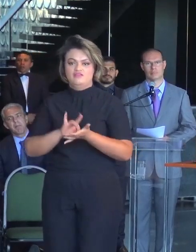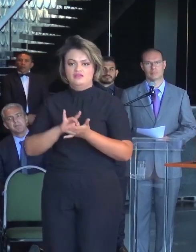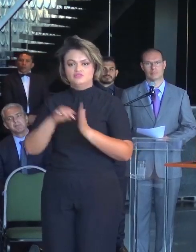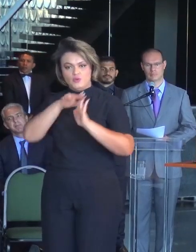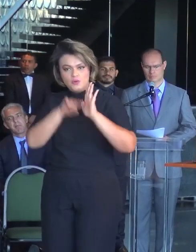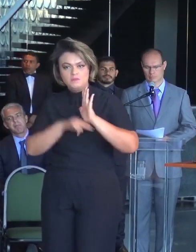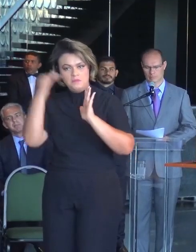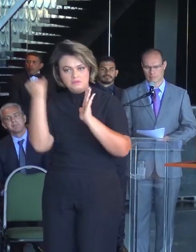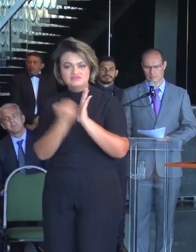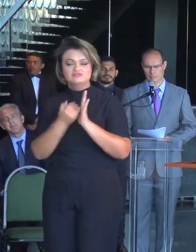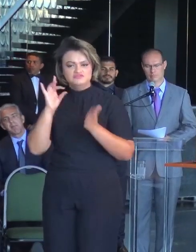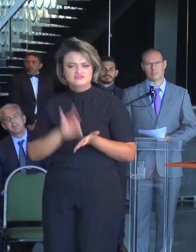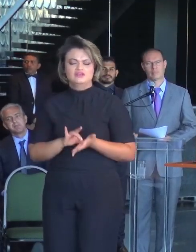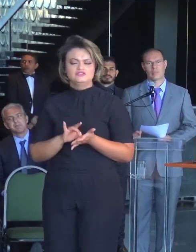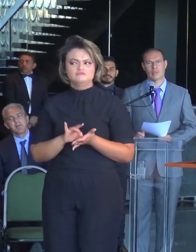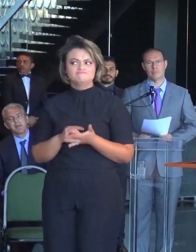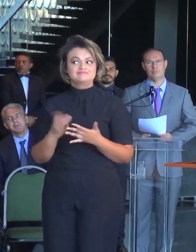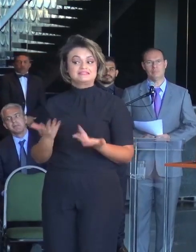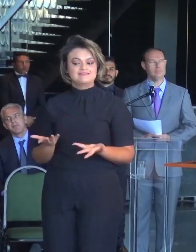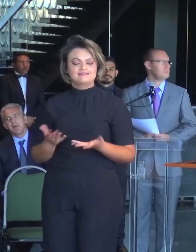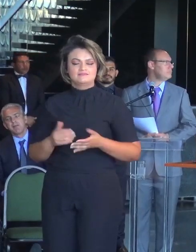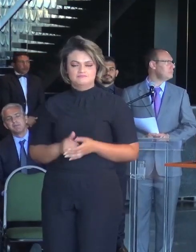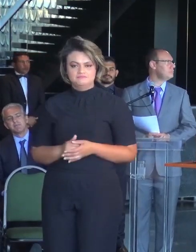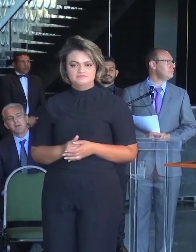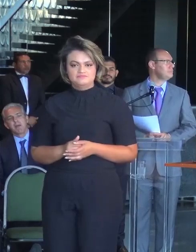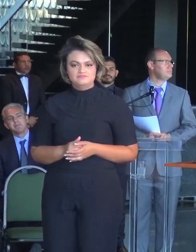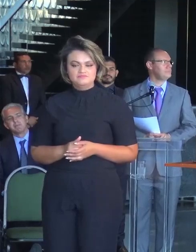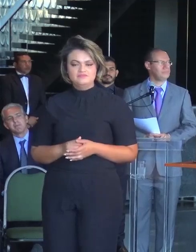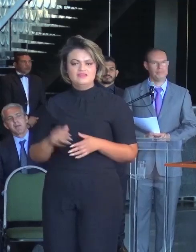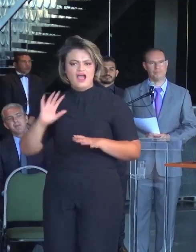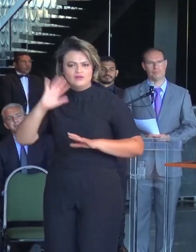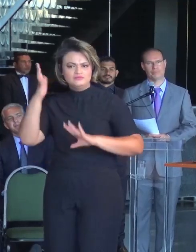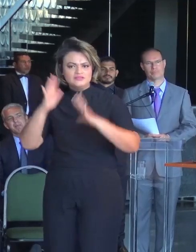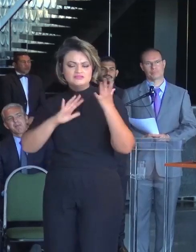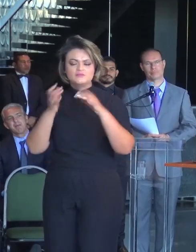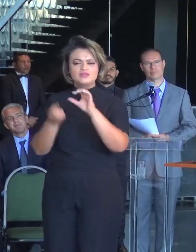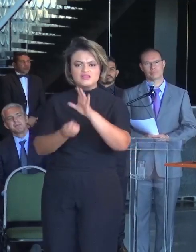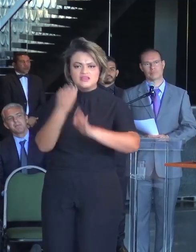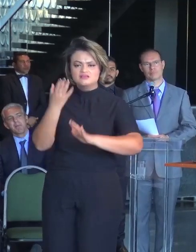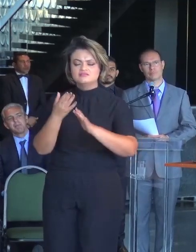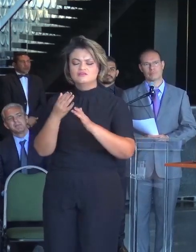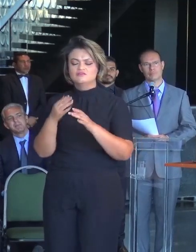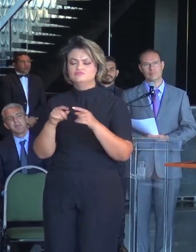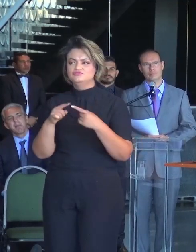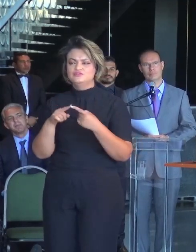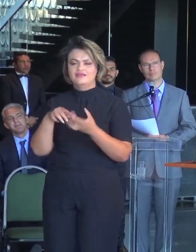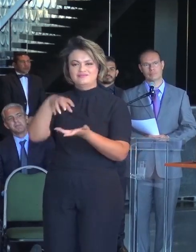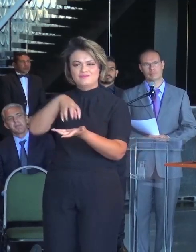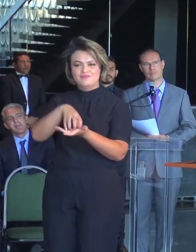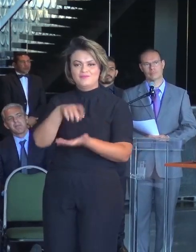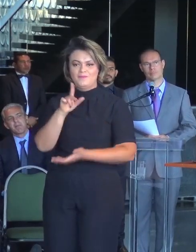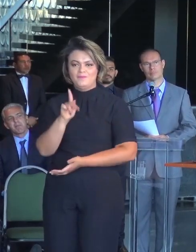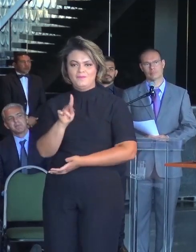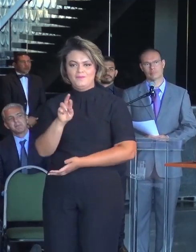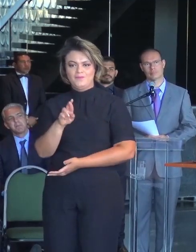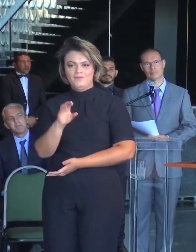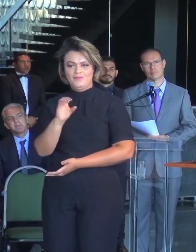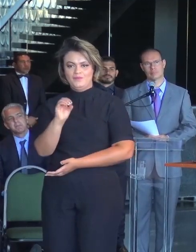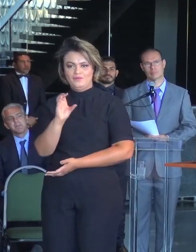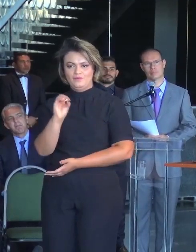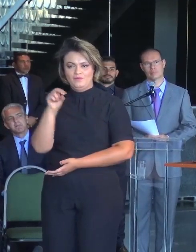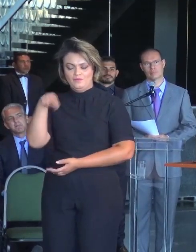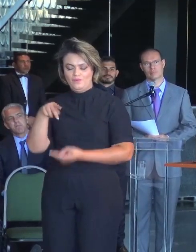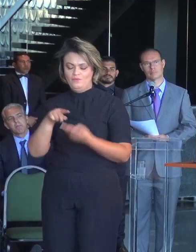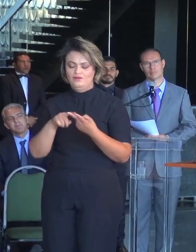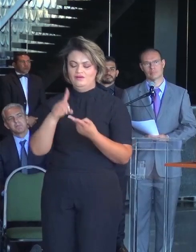normas. E aí veio a criação dos PROCONs, do